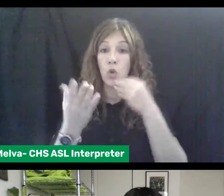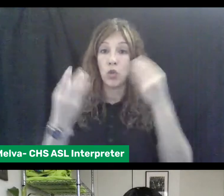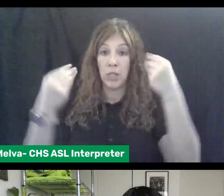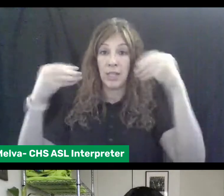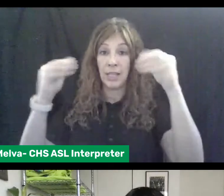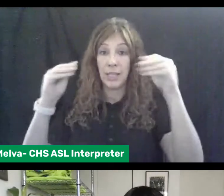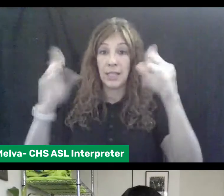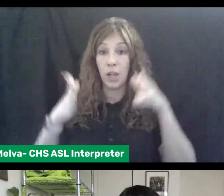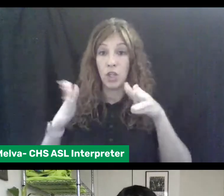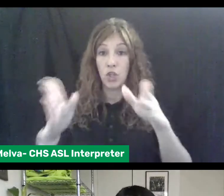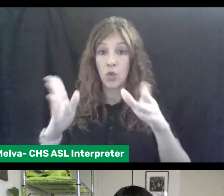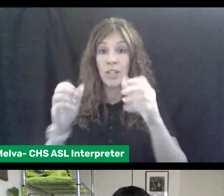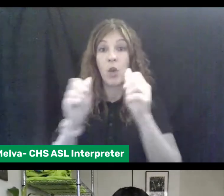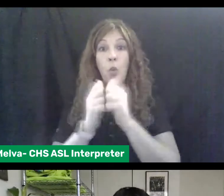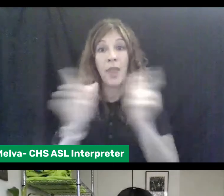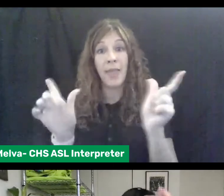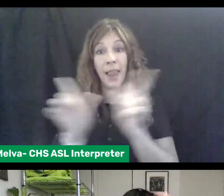calle.